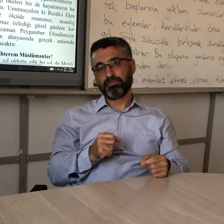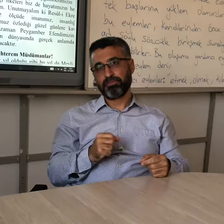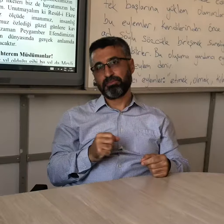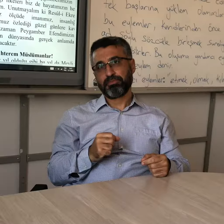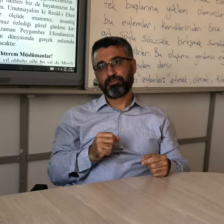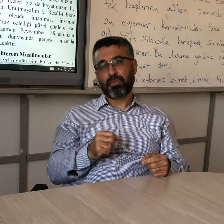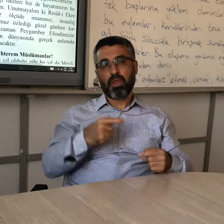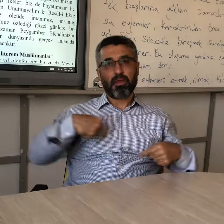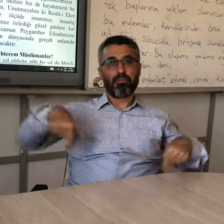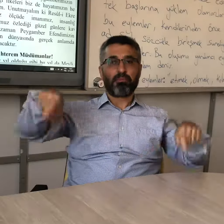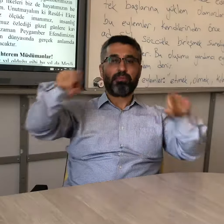bizleri özü güzel,